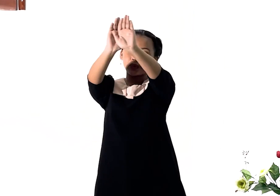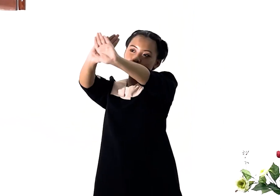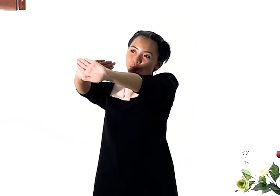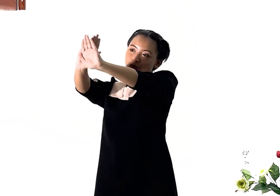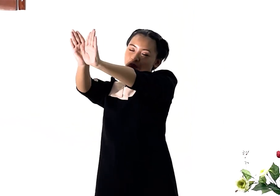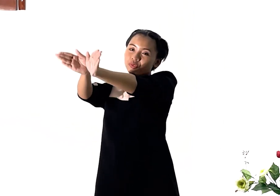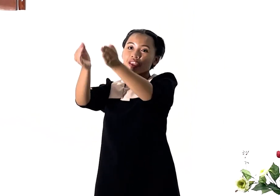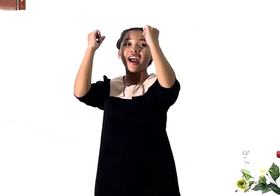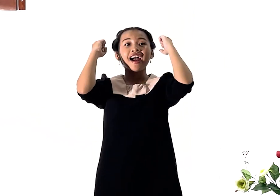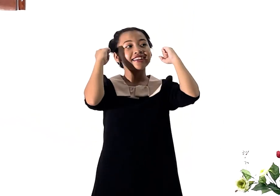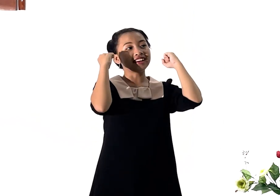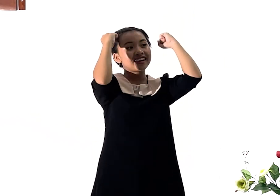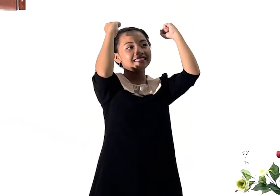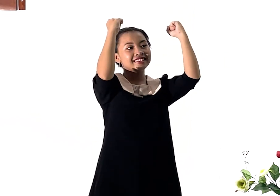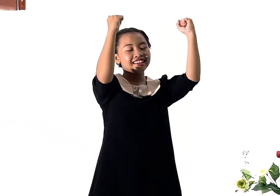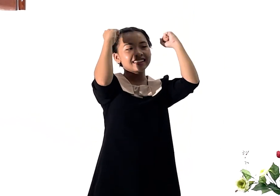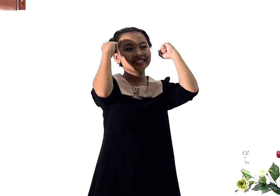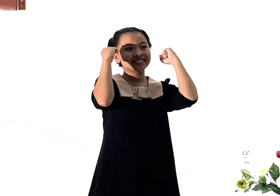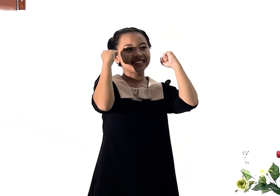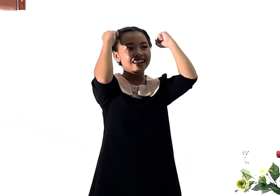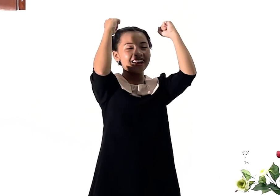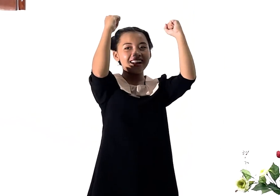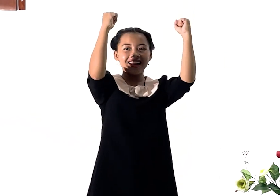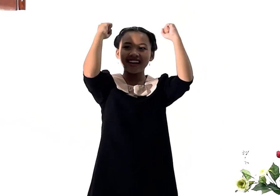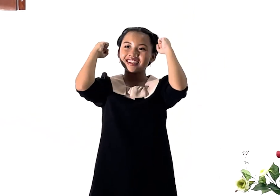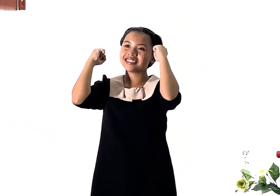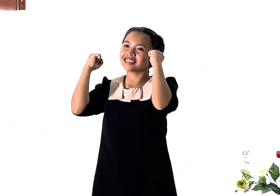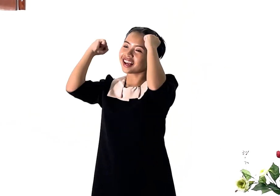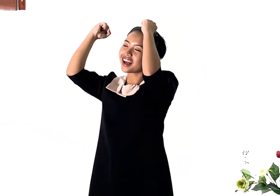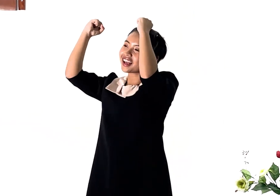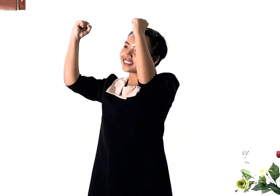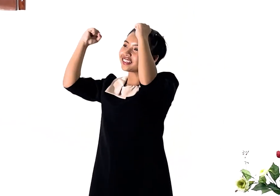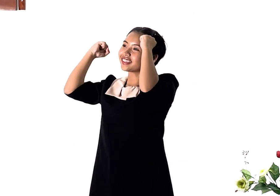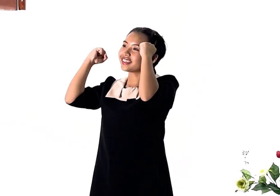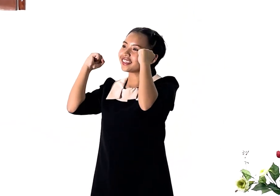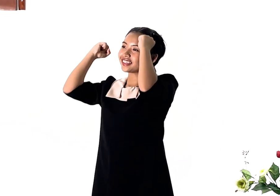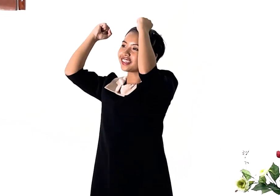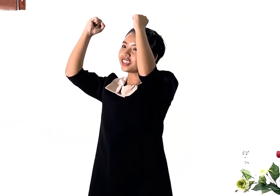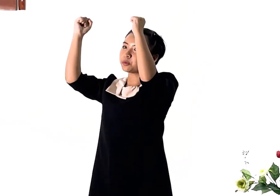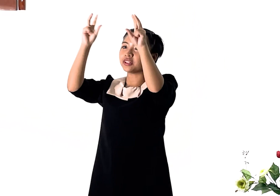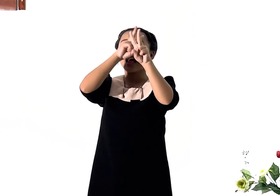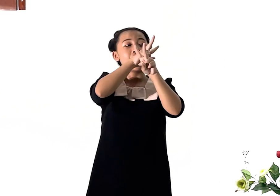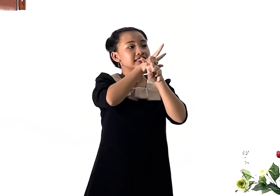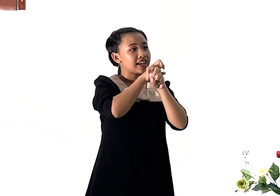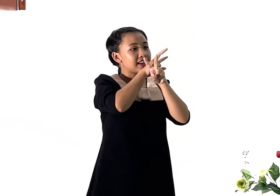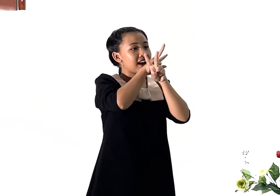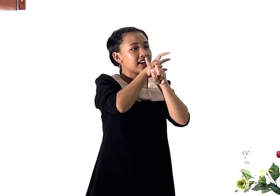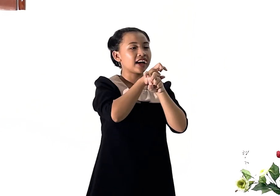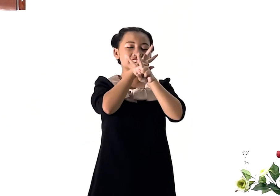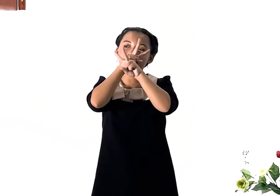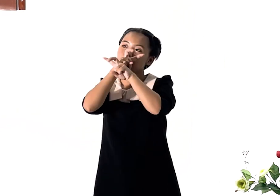말 한 자는 자기 힘을 사랑하지